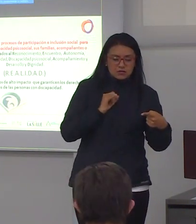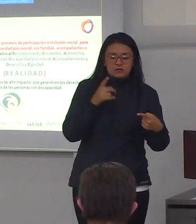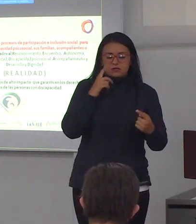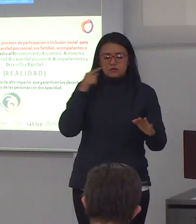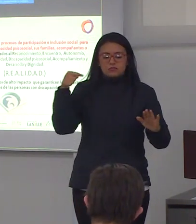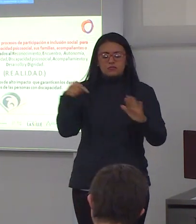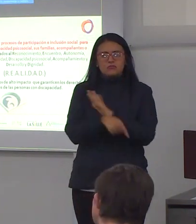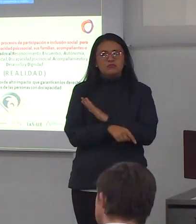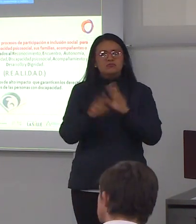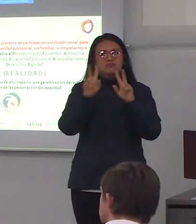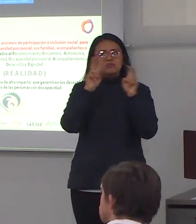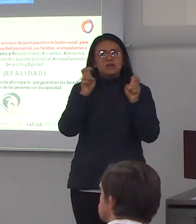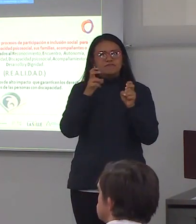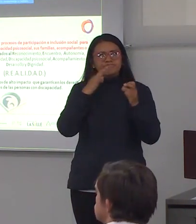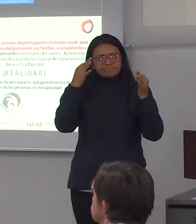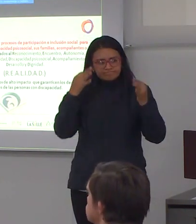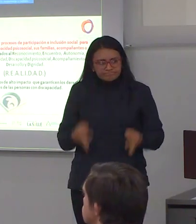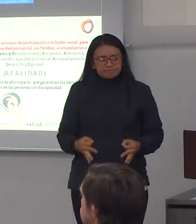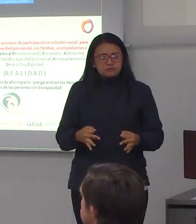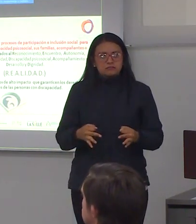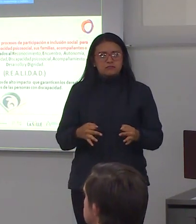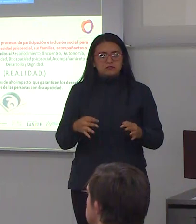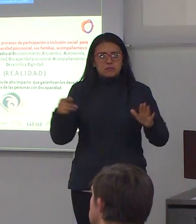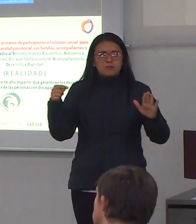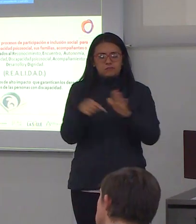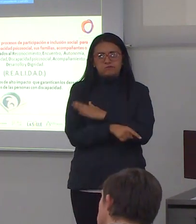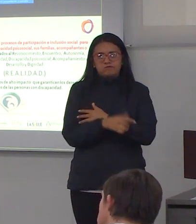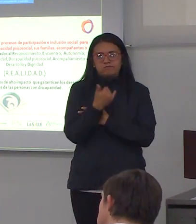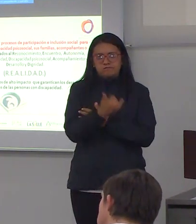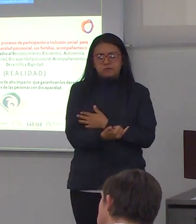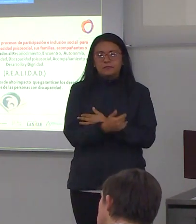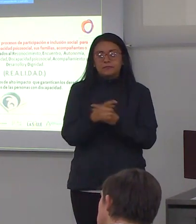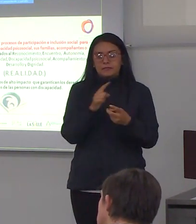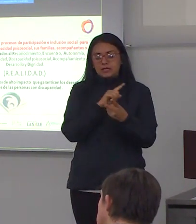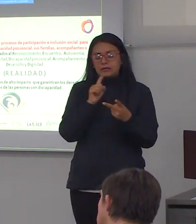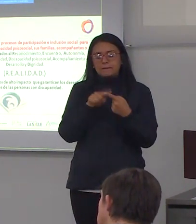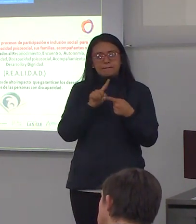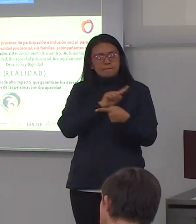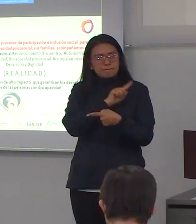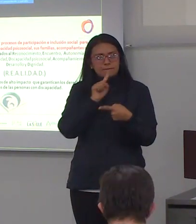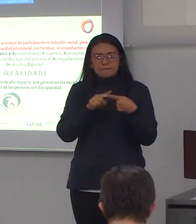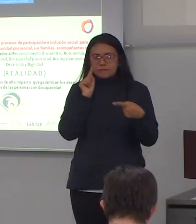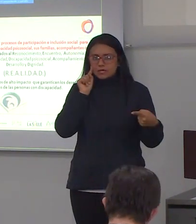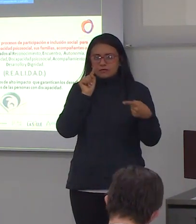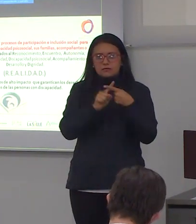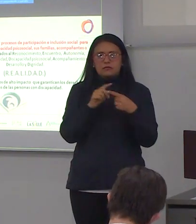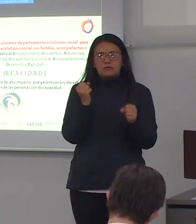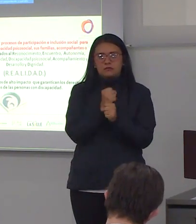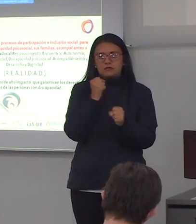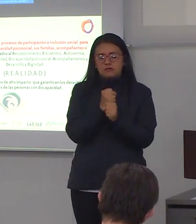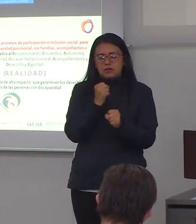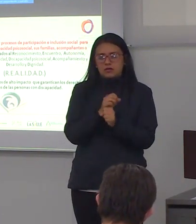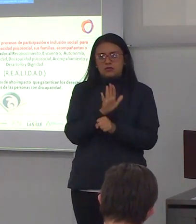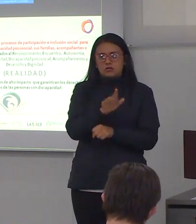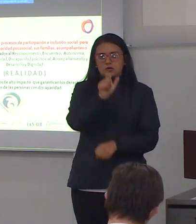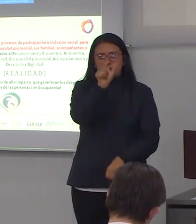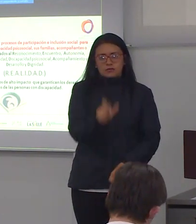profundizar en realidad vamos a profundizar en esto y el primer propósito es trabajar en la persona